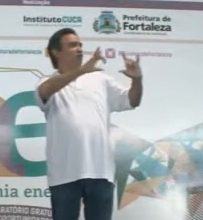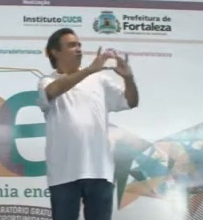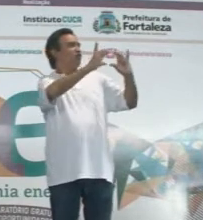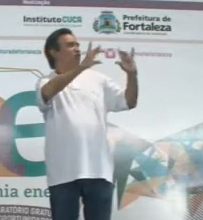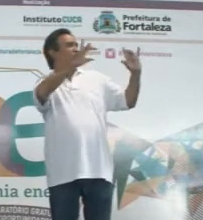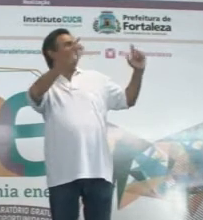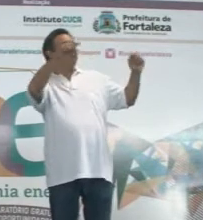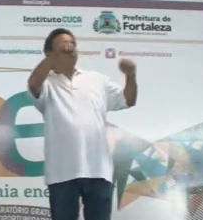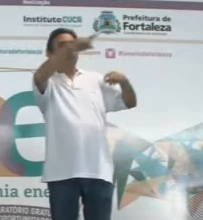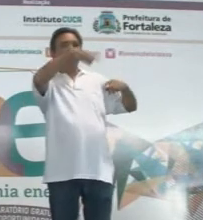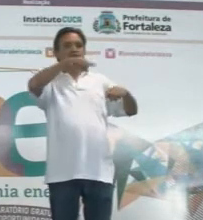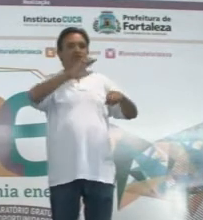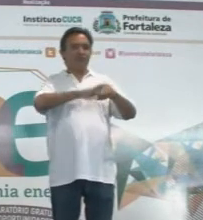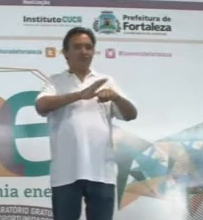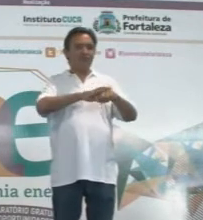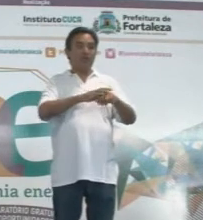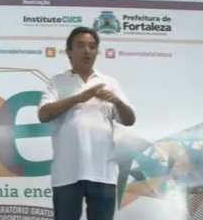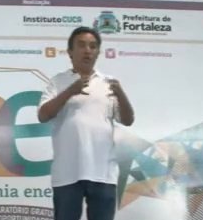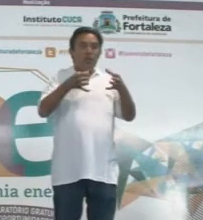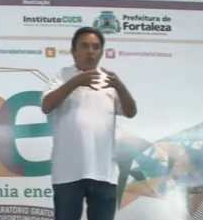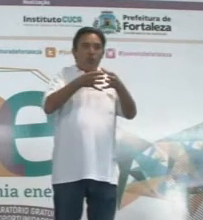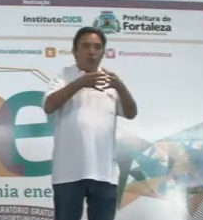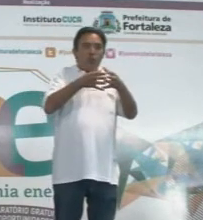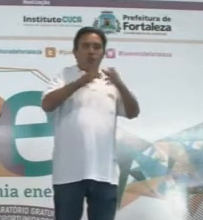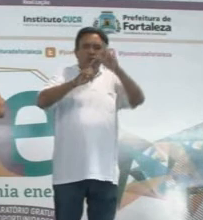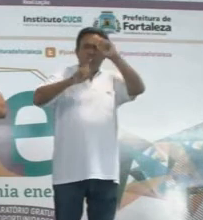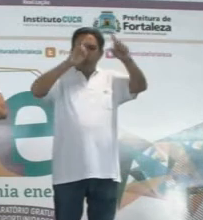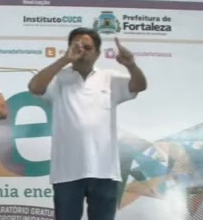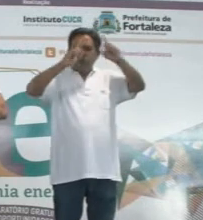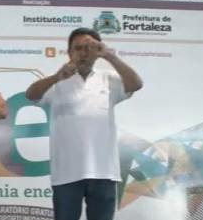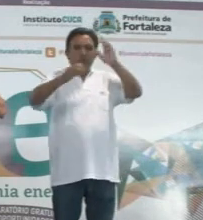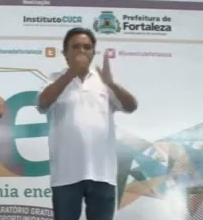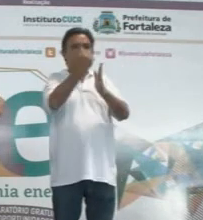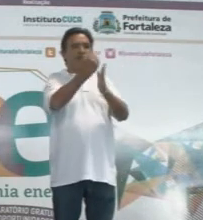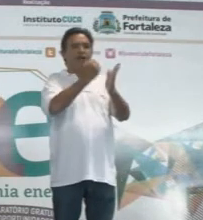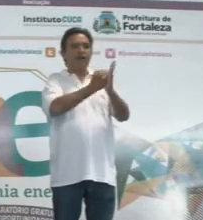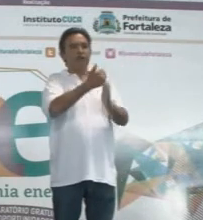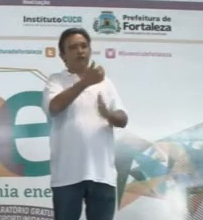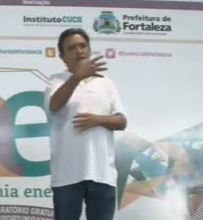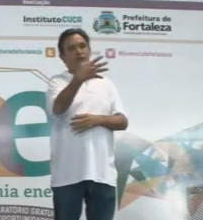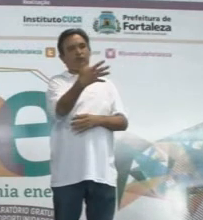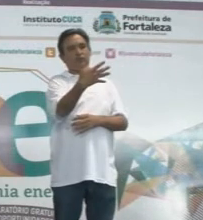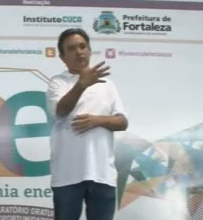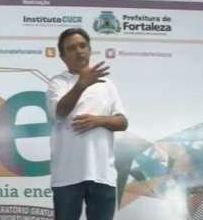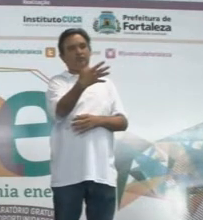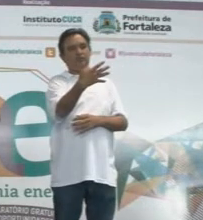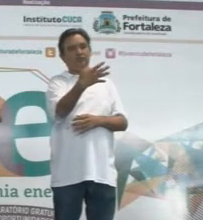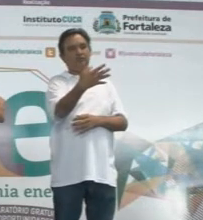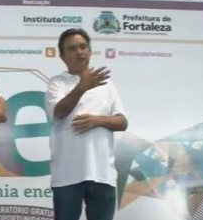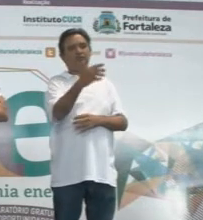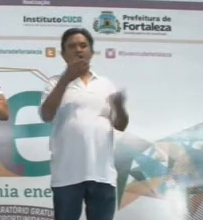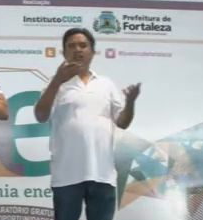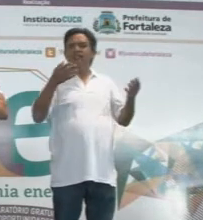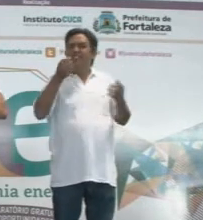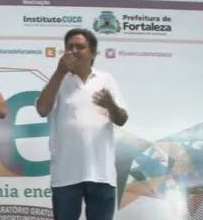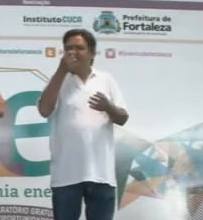no poder desde o século XIV para o século XV. Nós estamos acabando o século